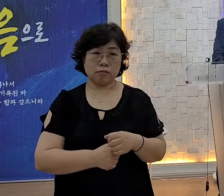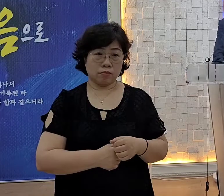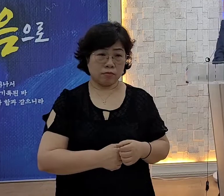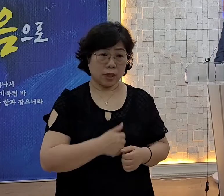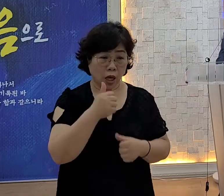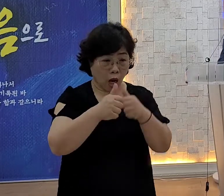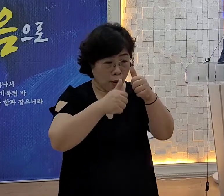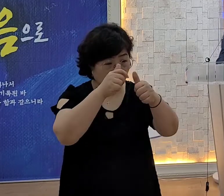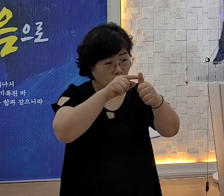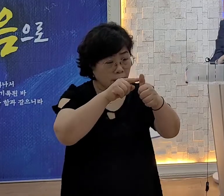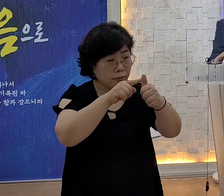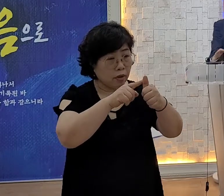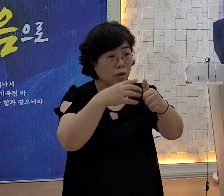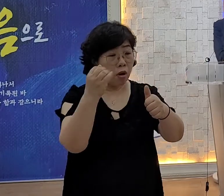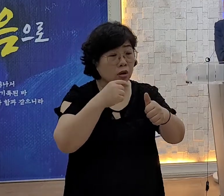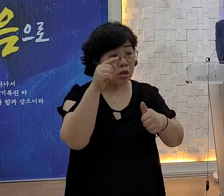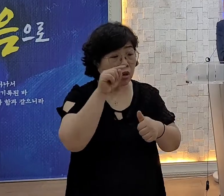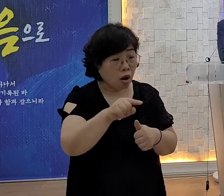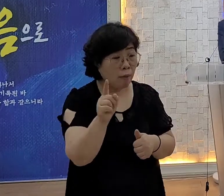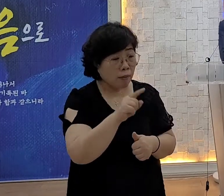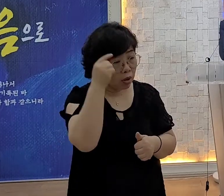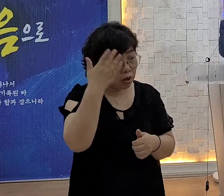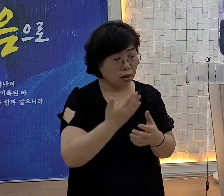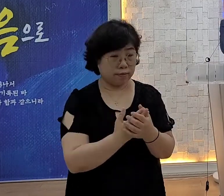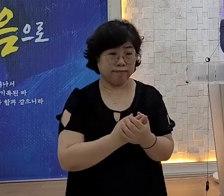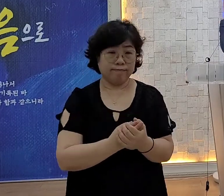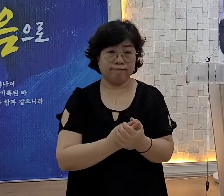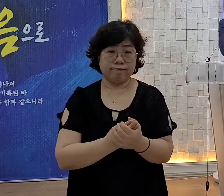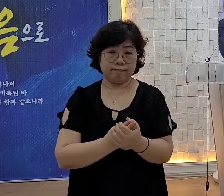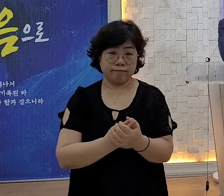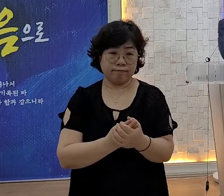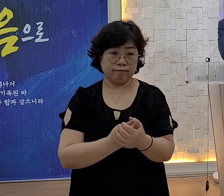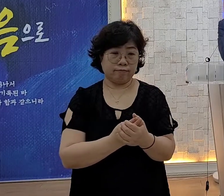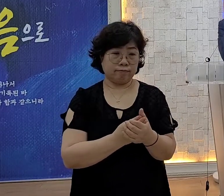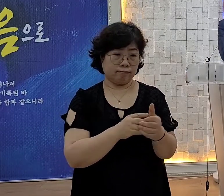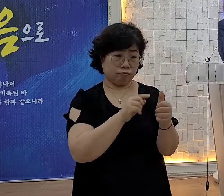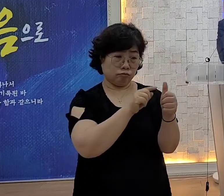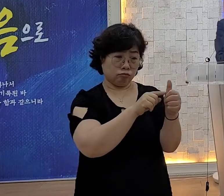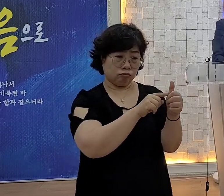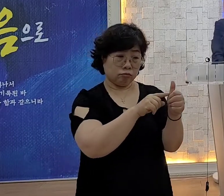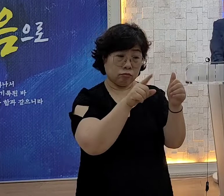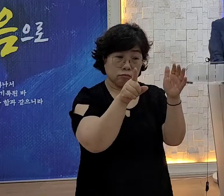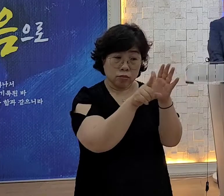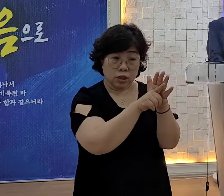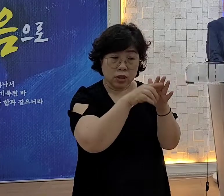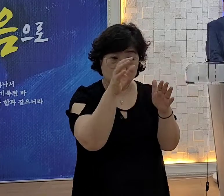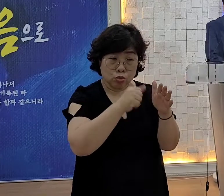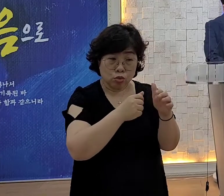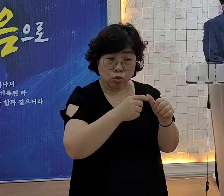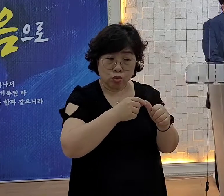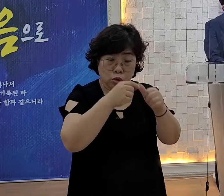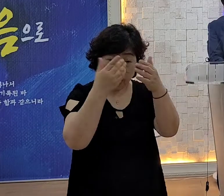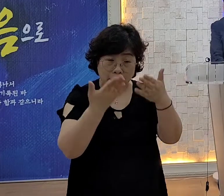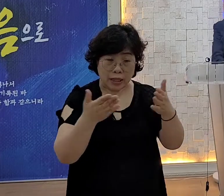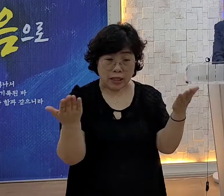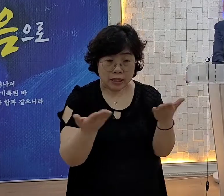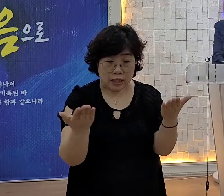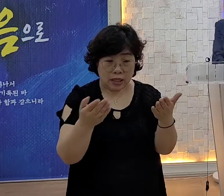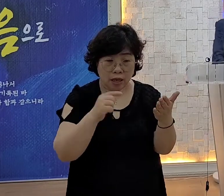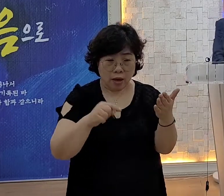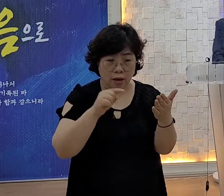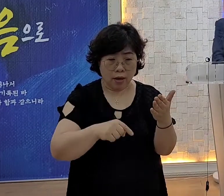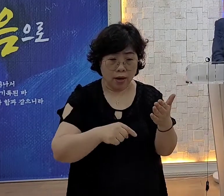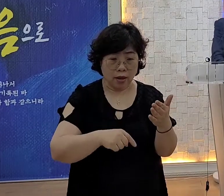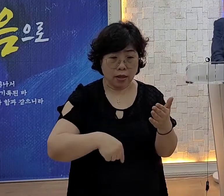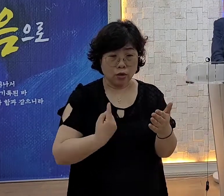얻었습니까? 아브라함이 많은 일을 했죠. 그런데 그가 진짜 이 믿음으로 구원을 얻는 이 일에 그가